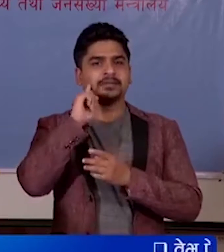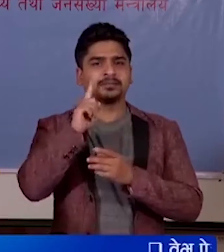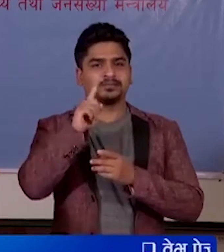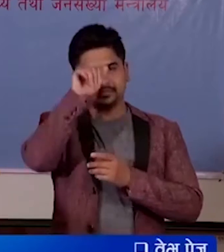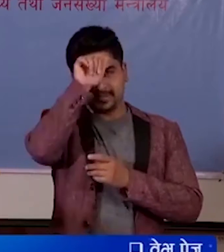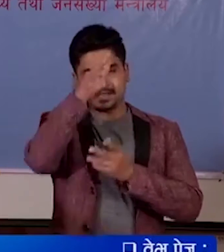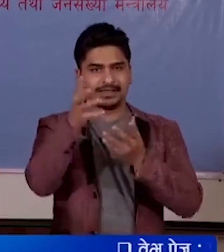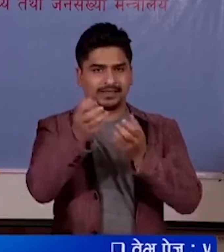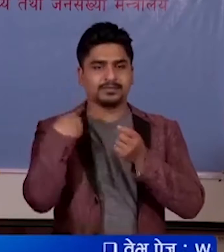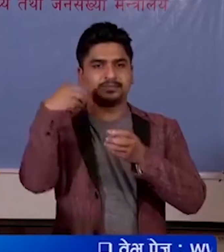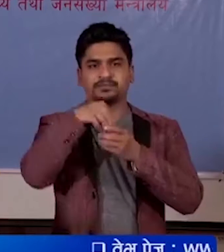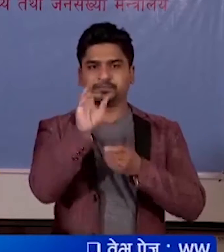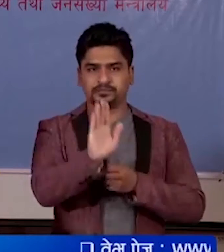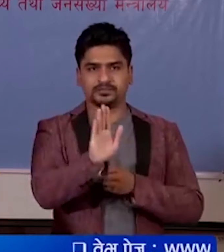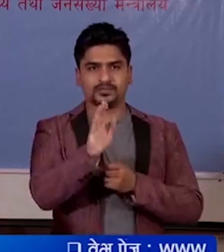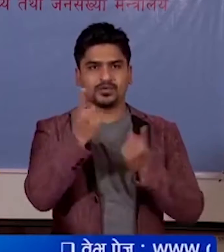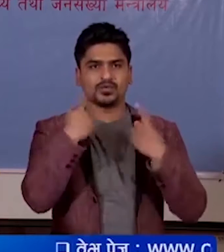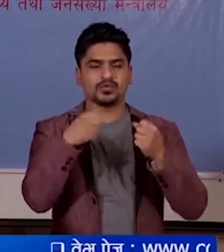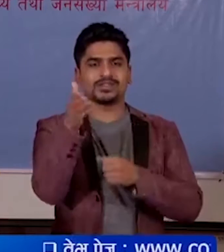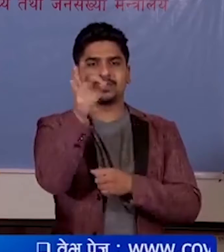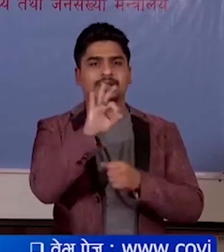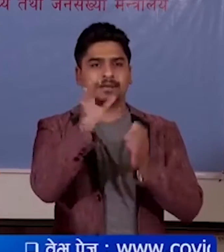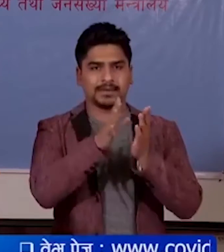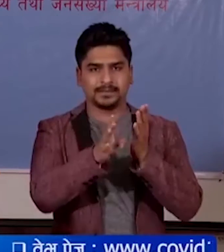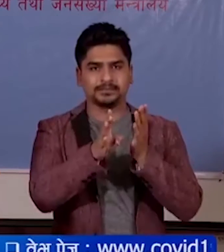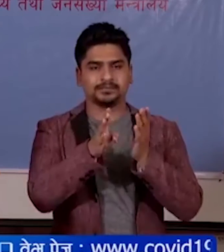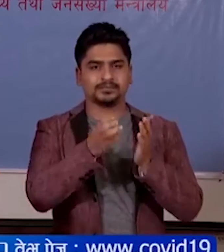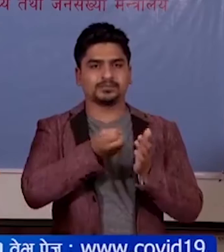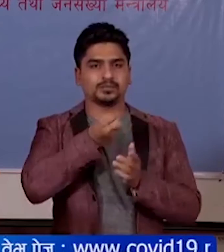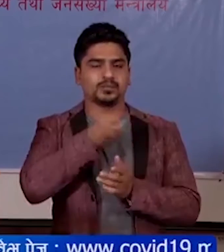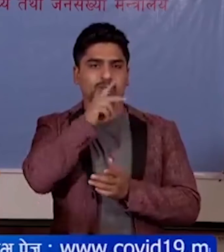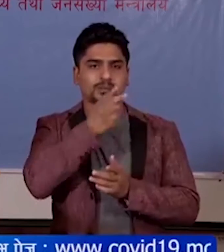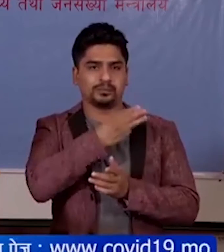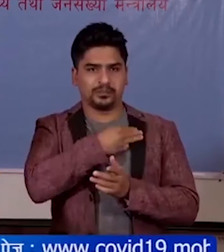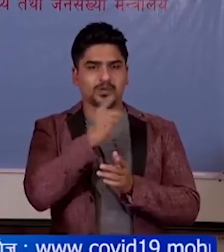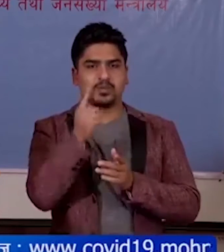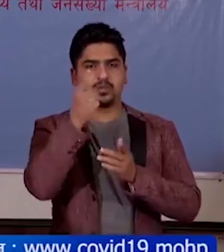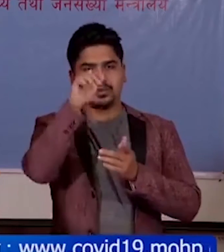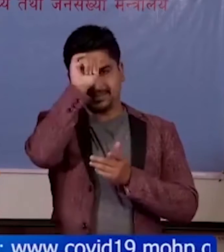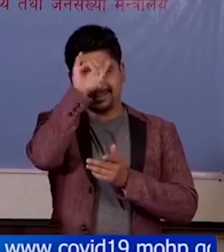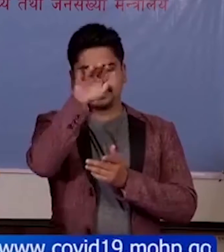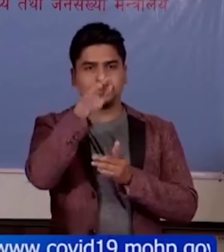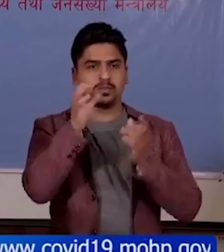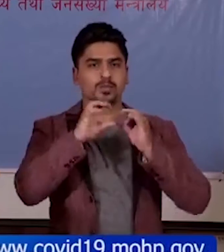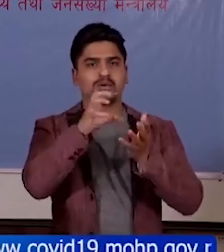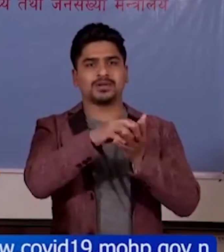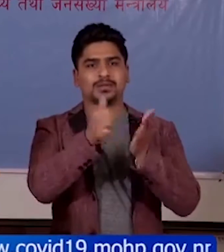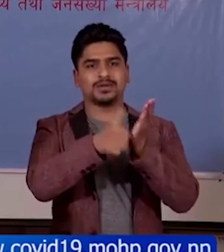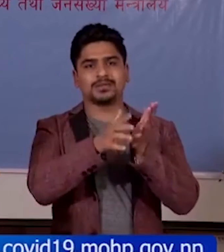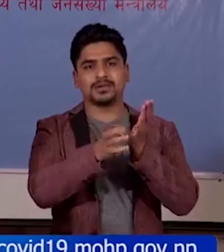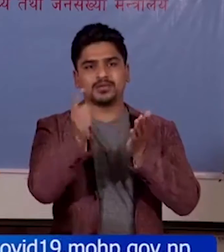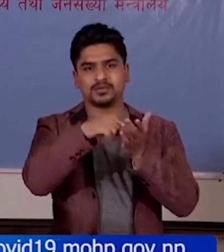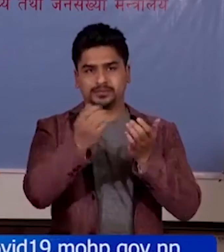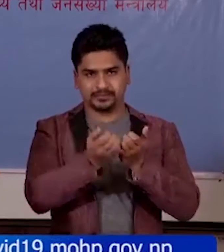उक्त स्थानमा सम्भावित कोरोना संक्रमितको ऱ्यापिड टेस्ट गरिएको उहाँले जानकारी दिनुभयो। मंगलबार मात्र 2 जनामा कोरोना